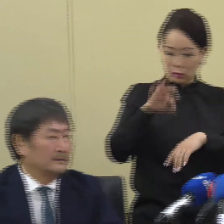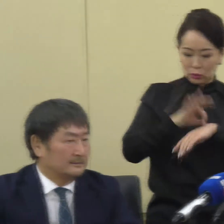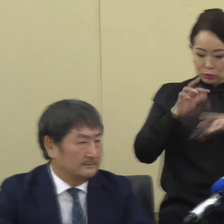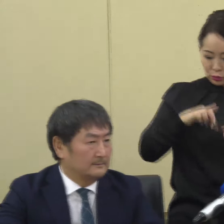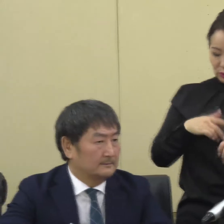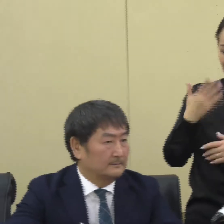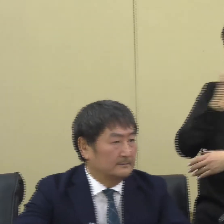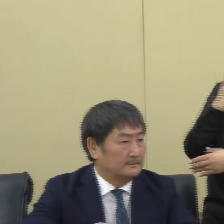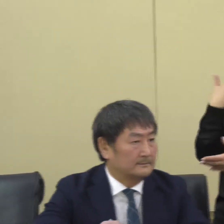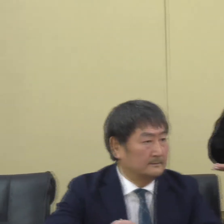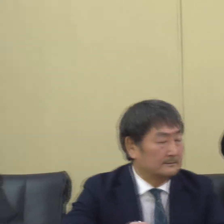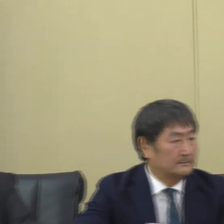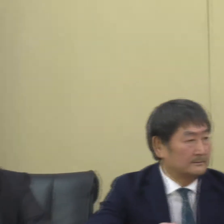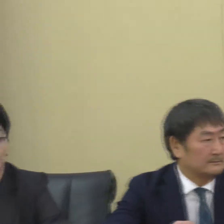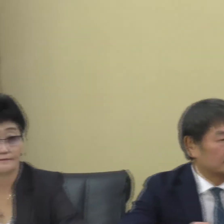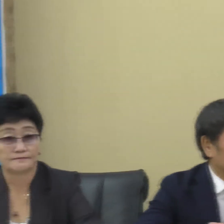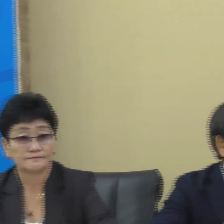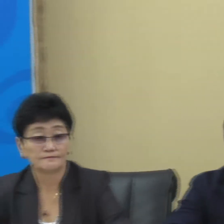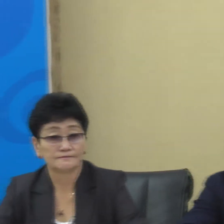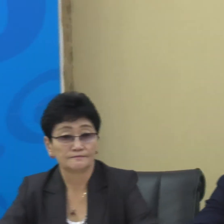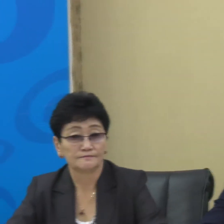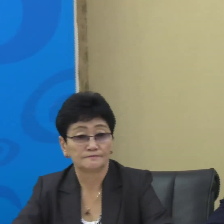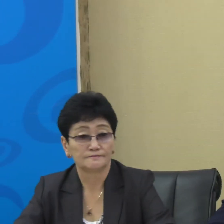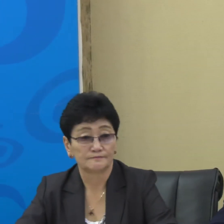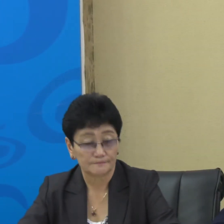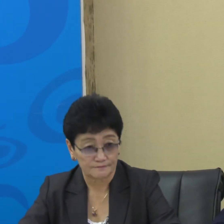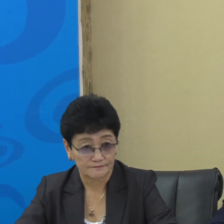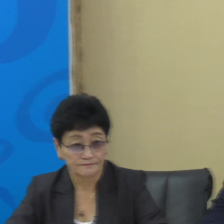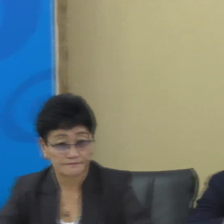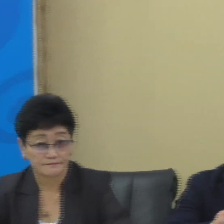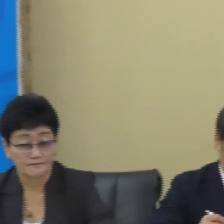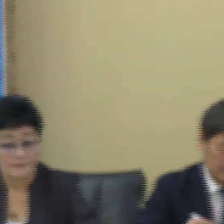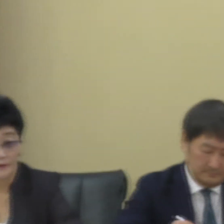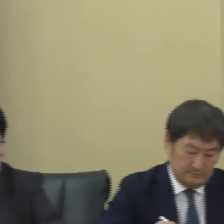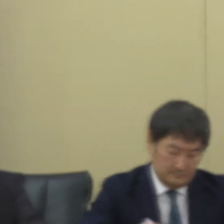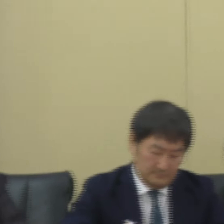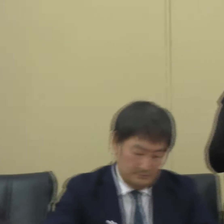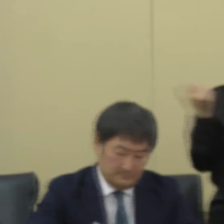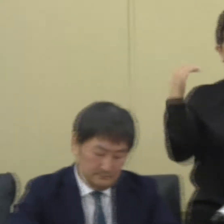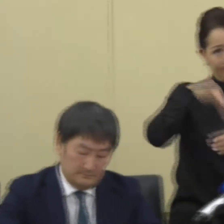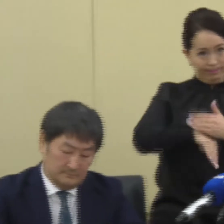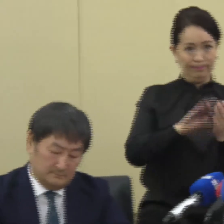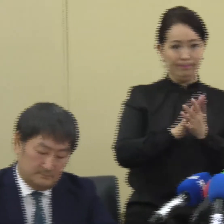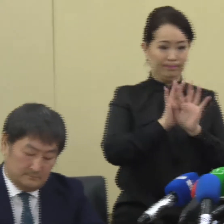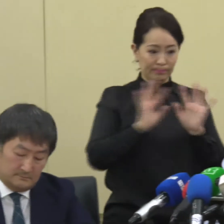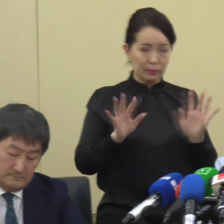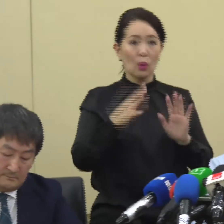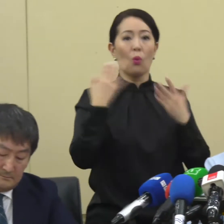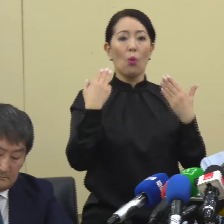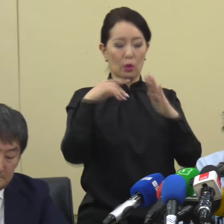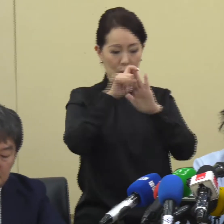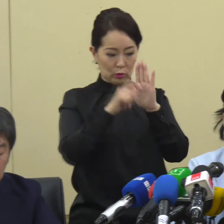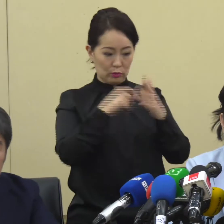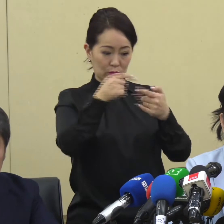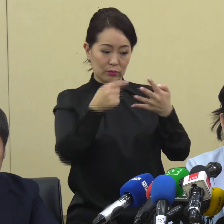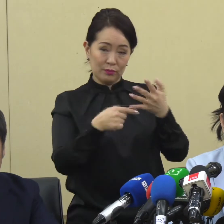Нямхуу, за халдвар төвчин судлалын үндсний төвийн хамт судалгааны албаны дарга амжилтанаар одоо оролцож байна. За ингээд хурлынхаа хөтөлбөр ёсоор